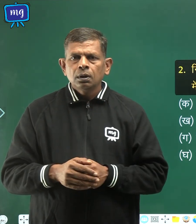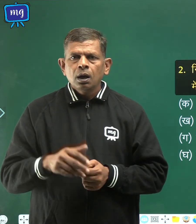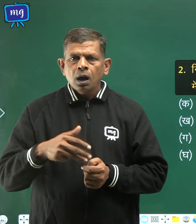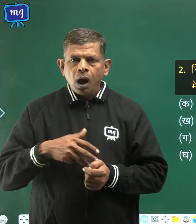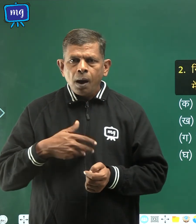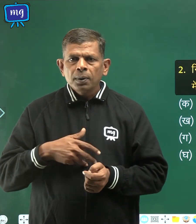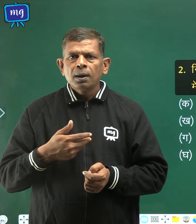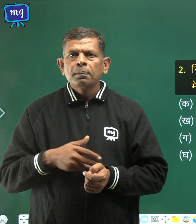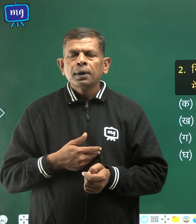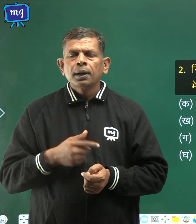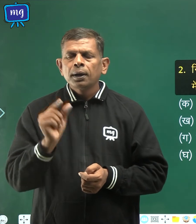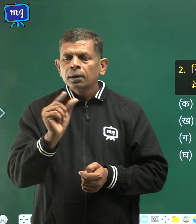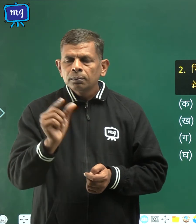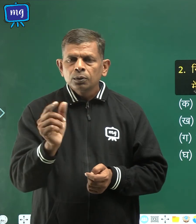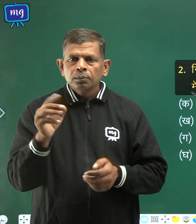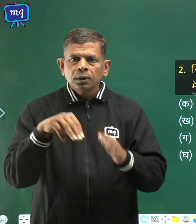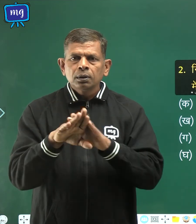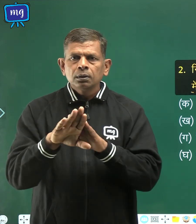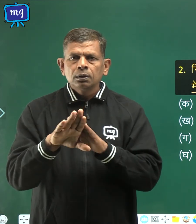अपने अपने शब्दों में